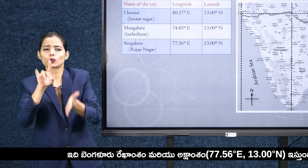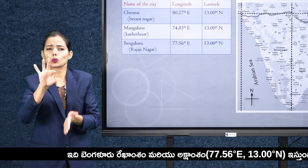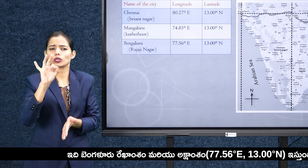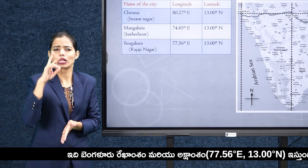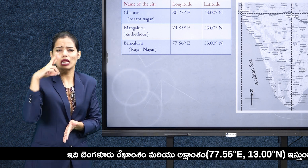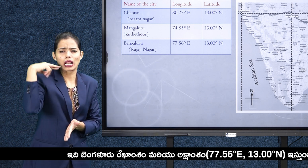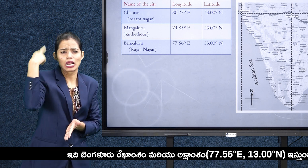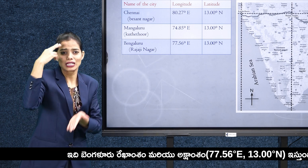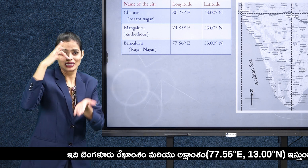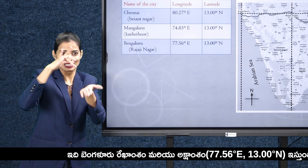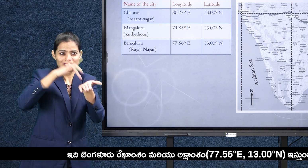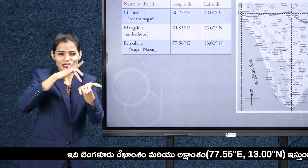77.56 డిగ్రీలు ఈ